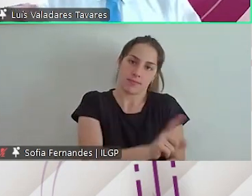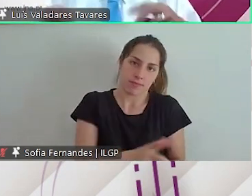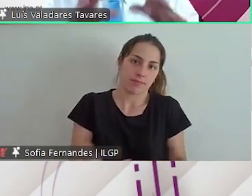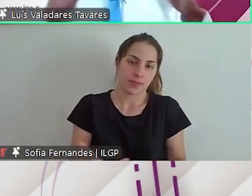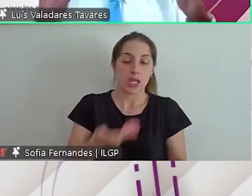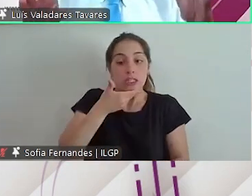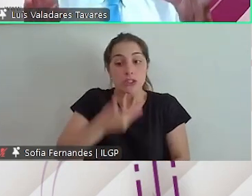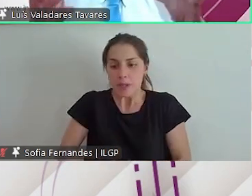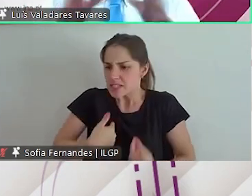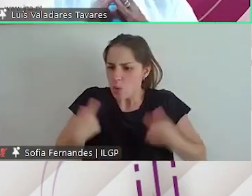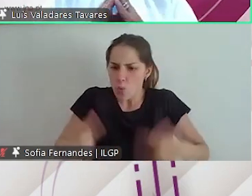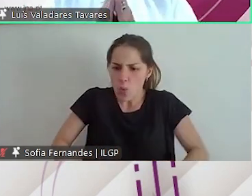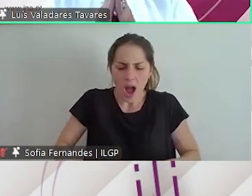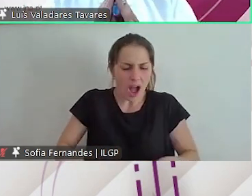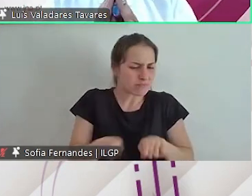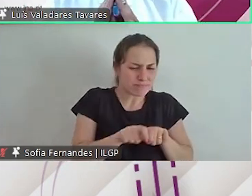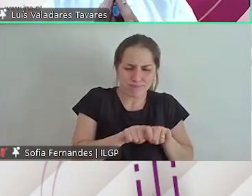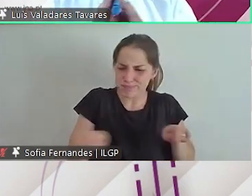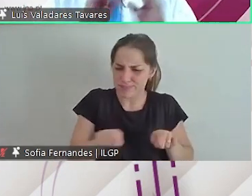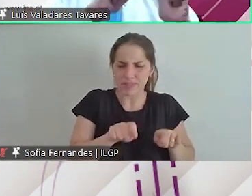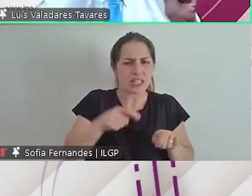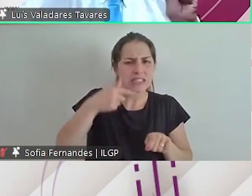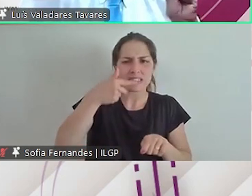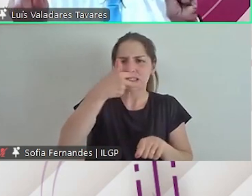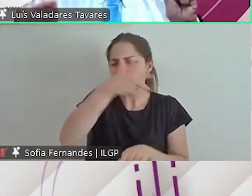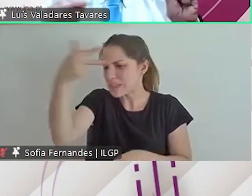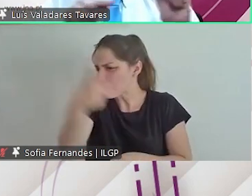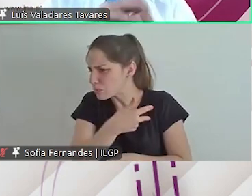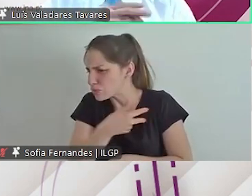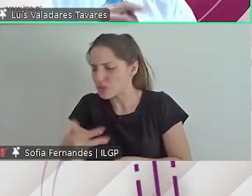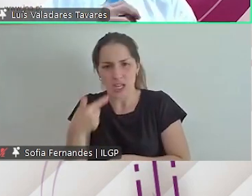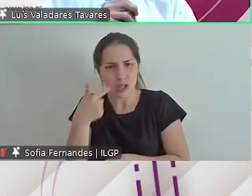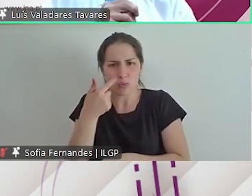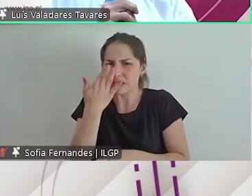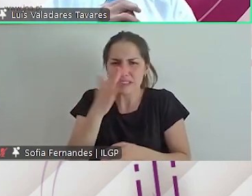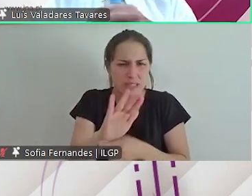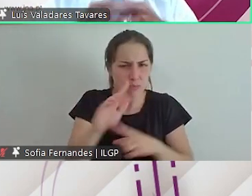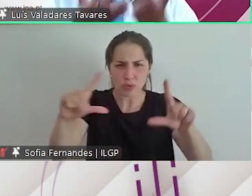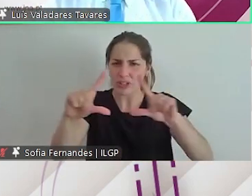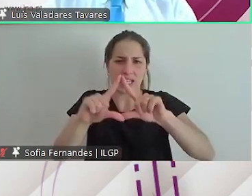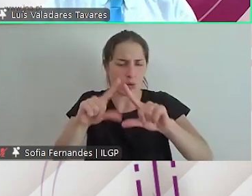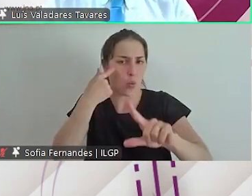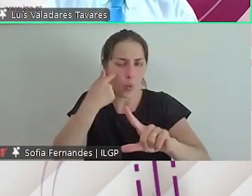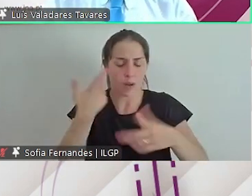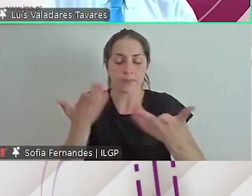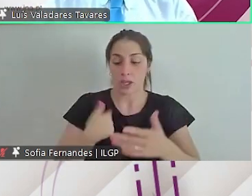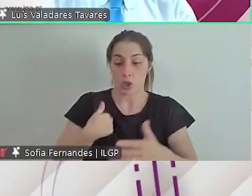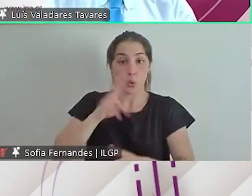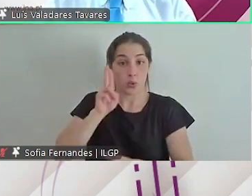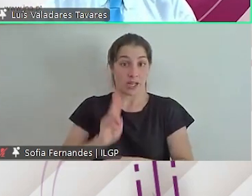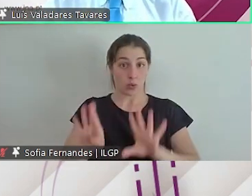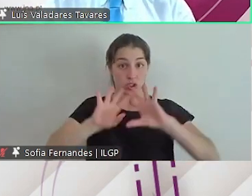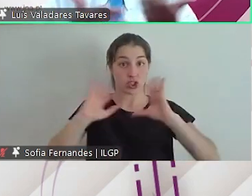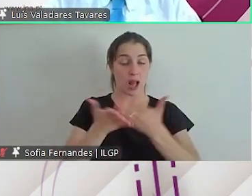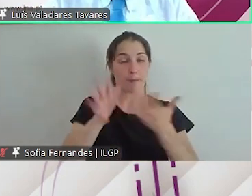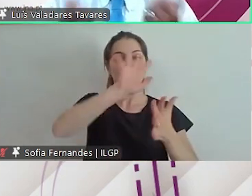tive mais completa desse triângulo virtual foi até quando fui diretor-geral do Planeamento do Ministério